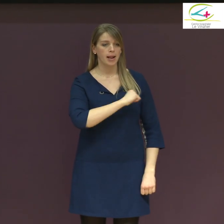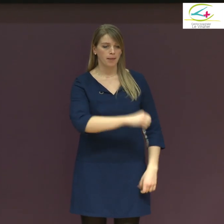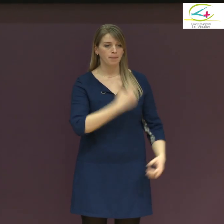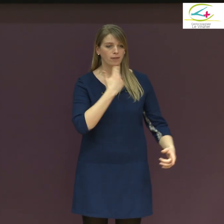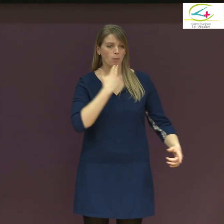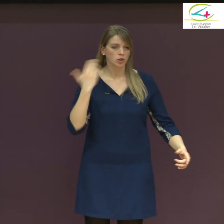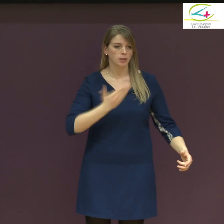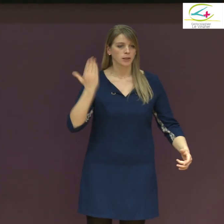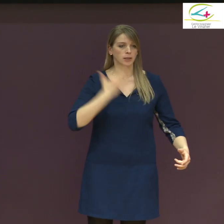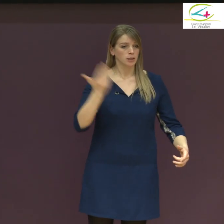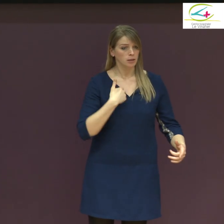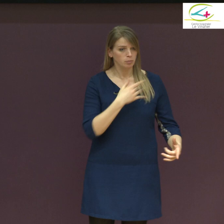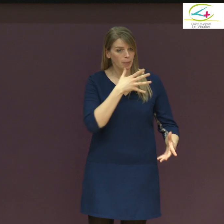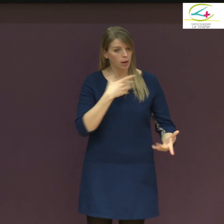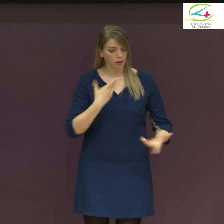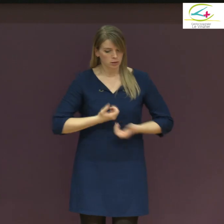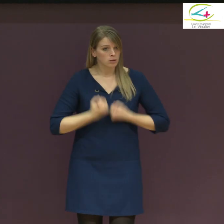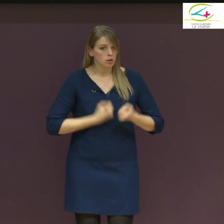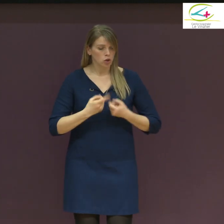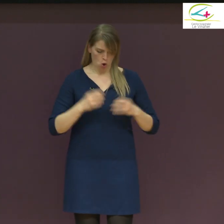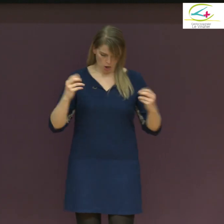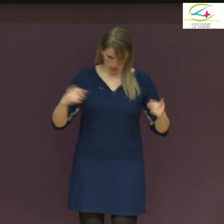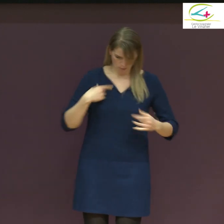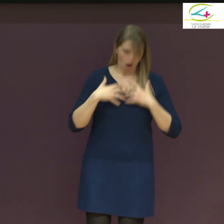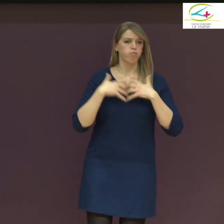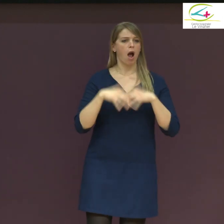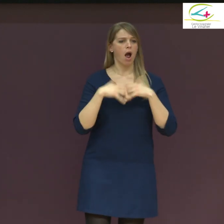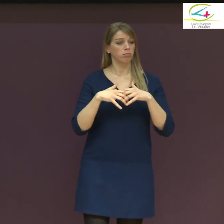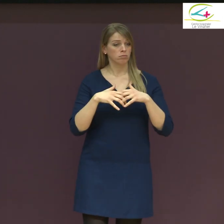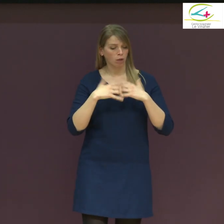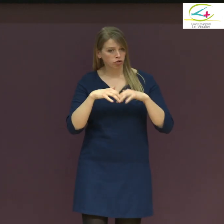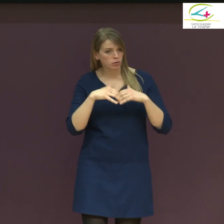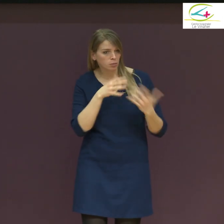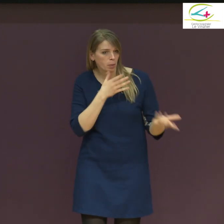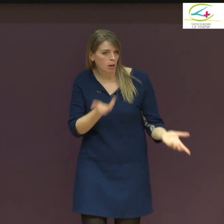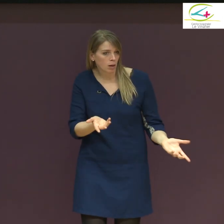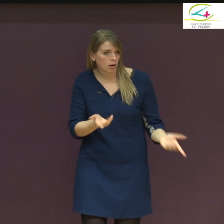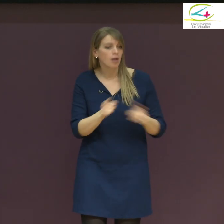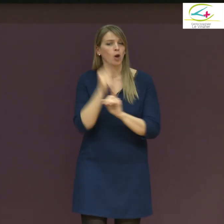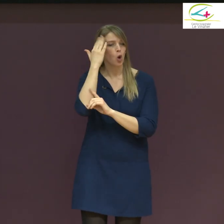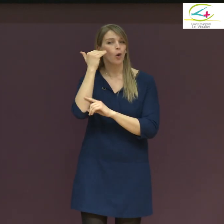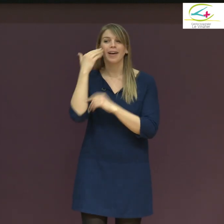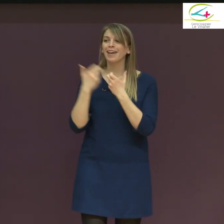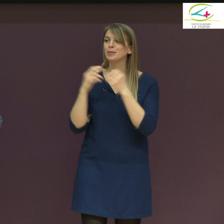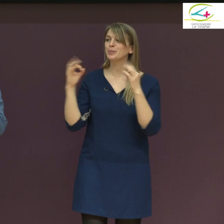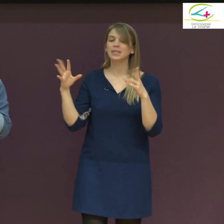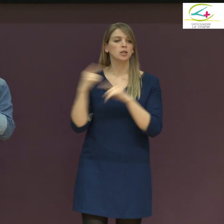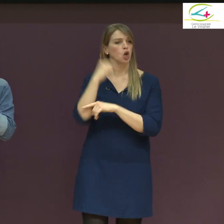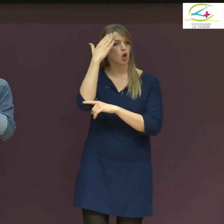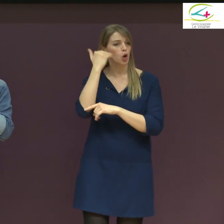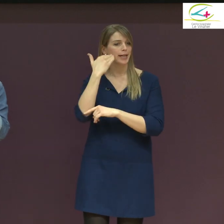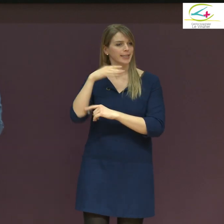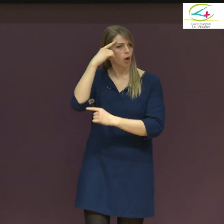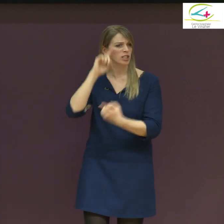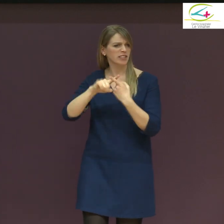intenable. Je suis une machine de guerre, on n'est pas une machine de guerre. Une machine de guerre, moi je pense à la Corée, hein, l'objectif c'est toujours